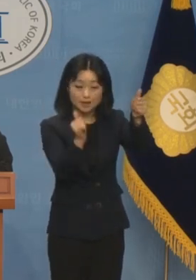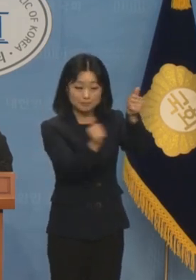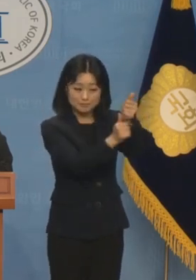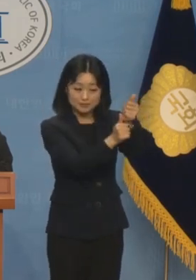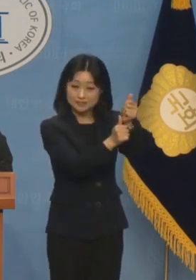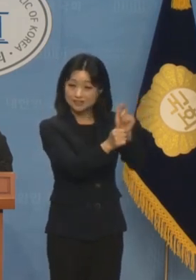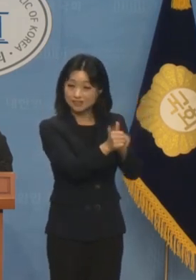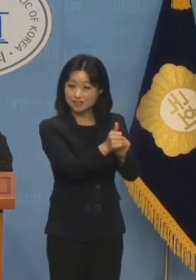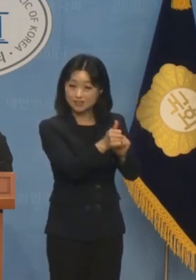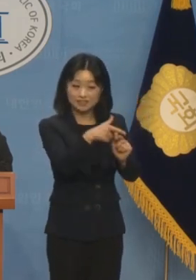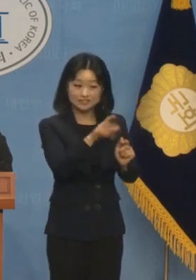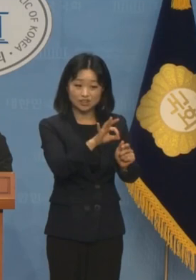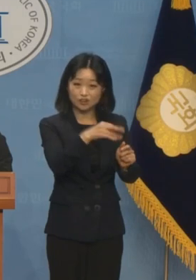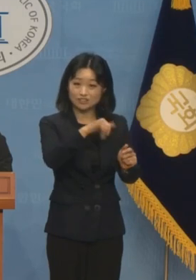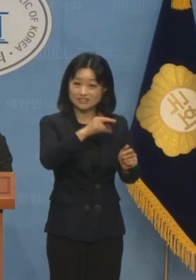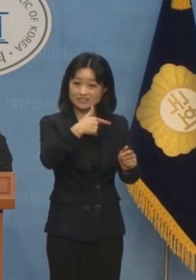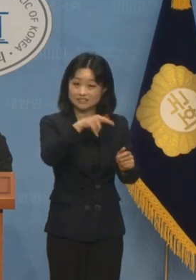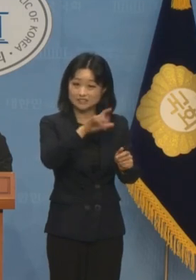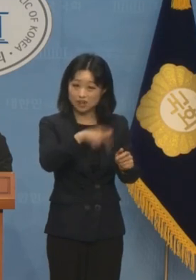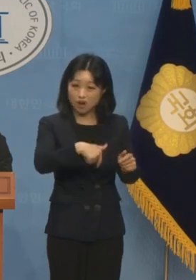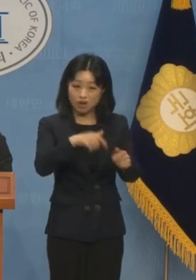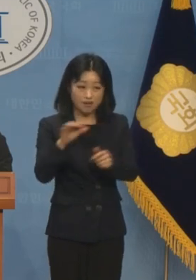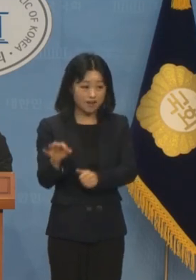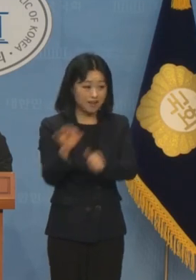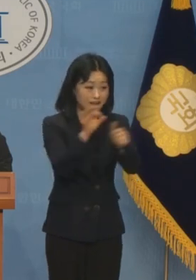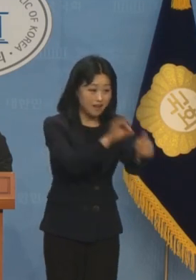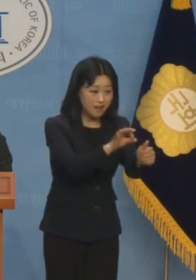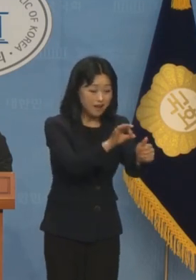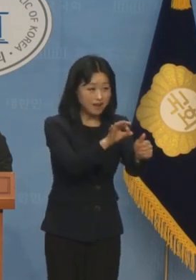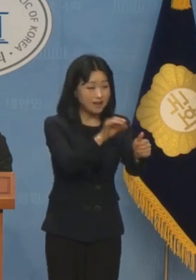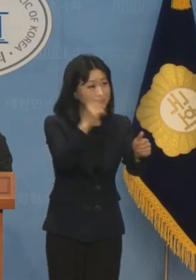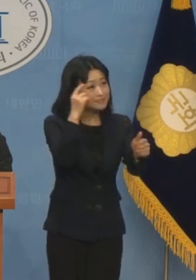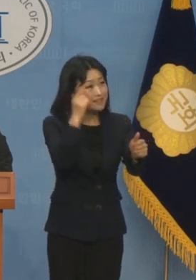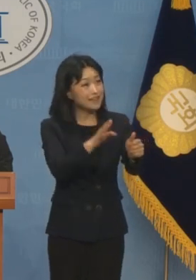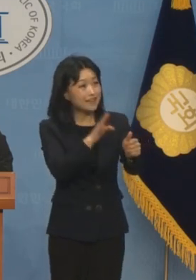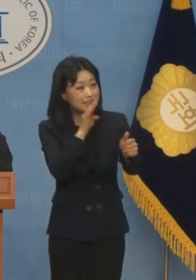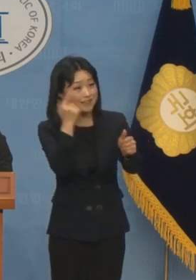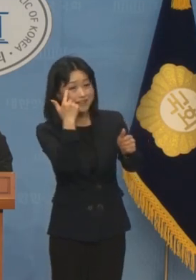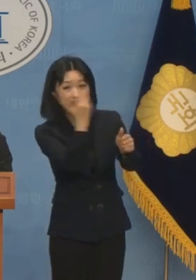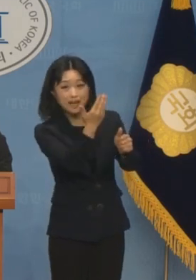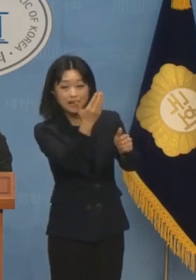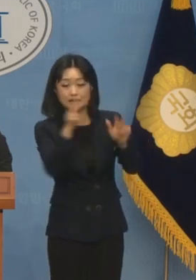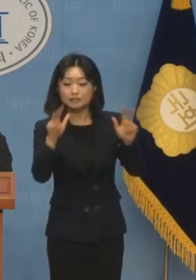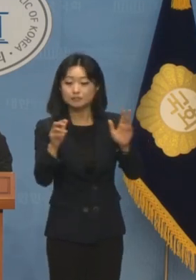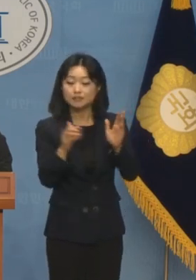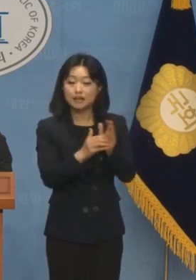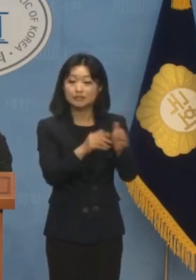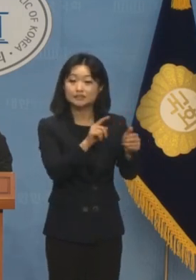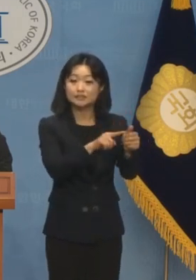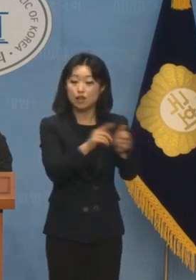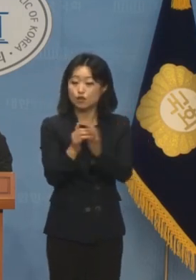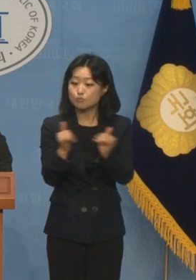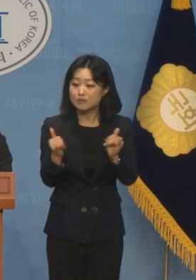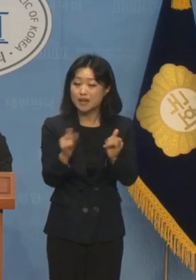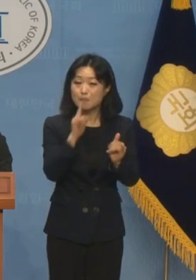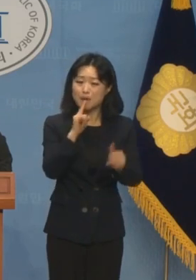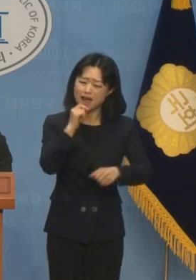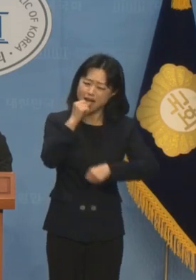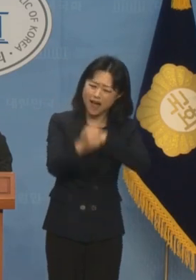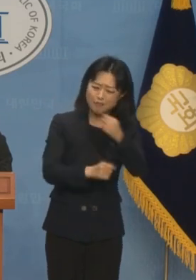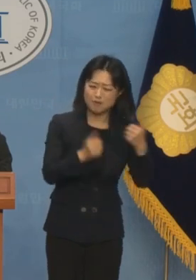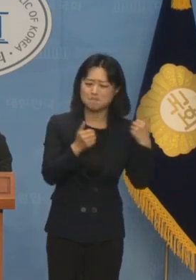의원을 대통령실 비서실장의 적임자라고 생각한다면 그동안 그가 국민에게 함부로